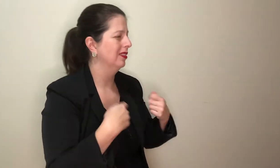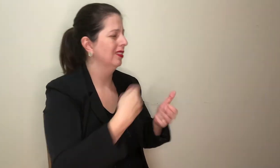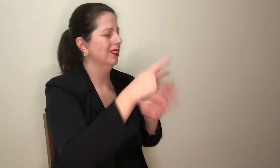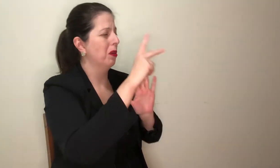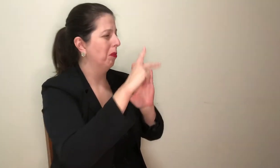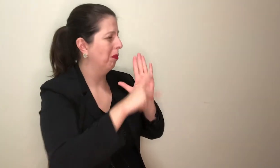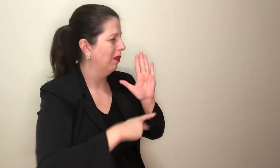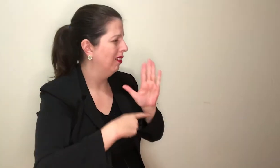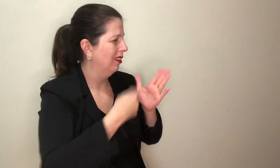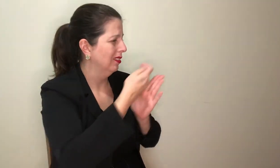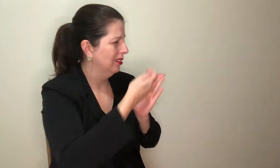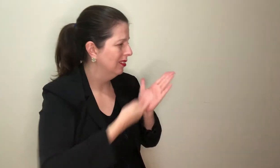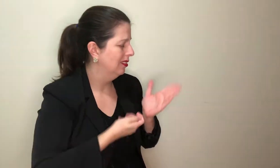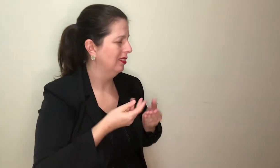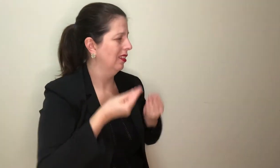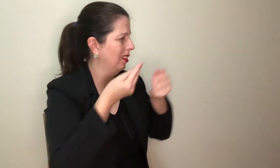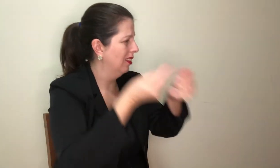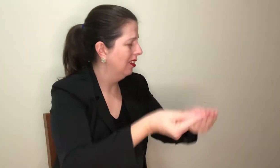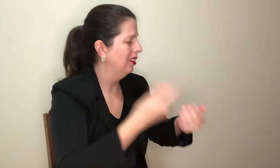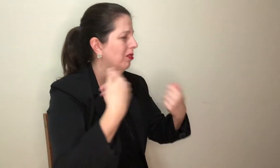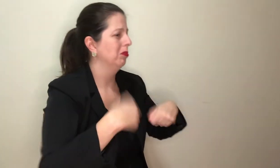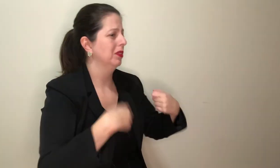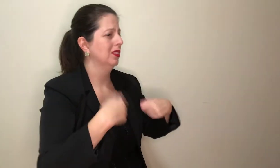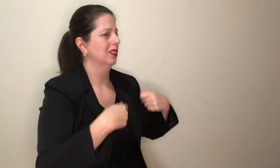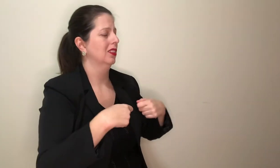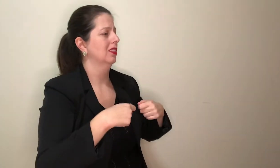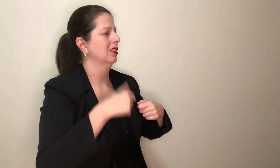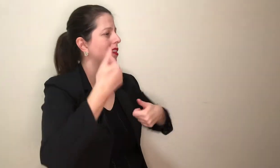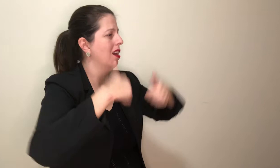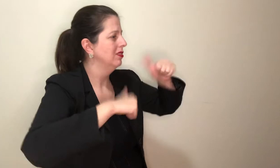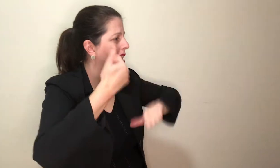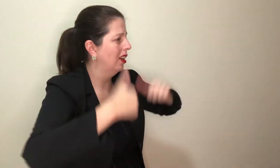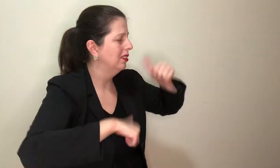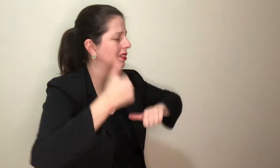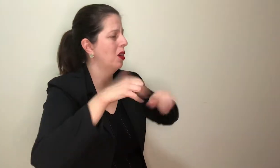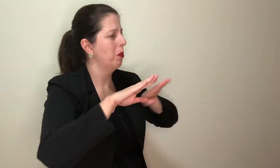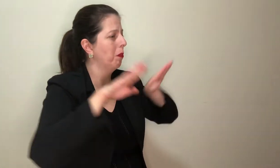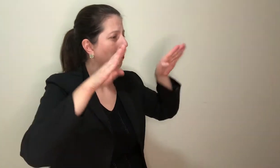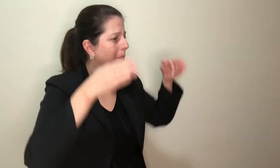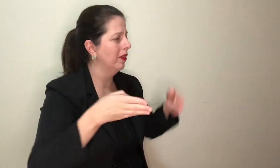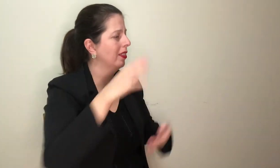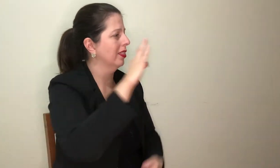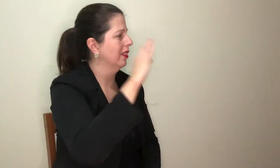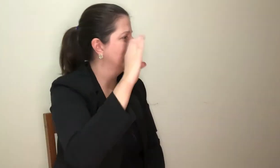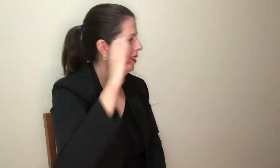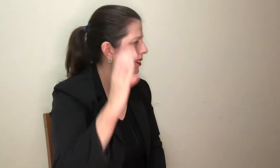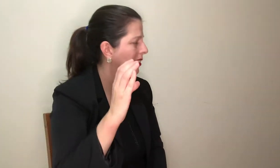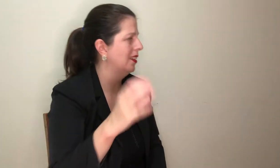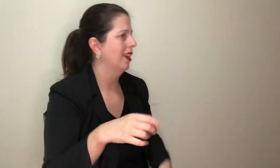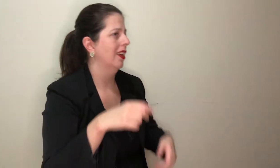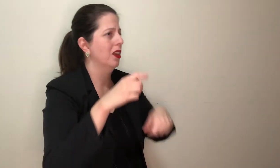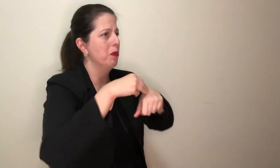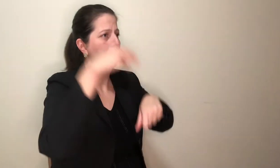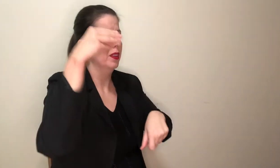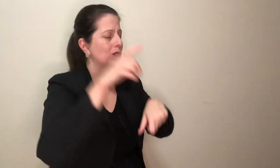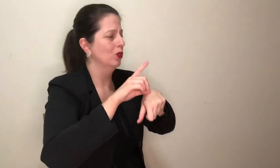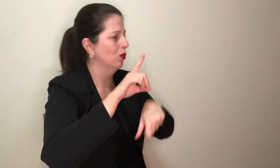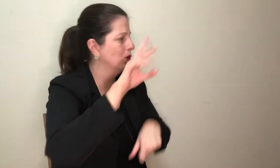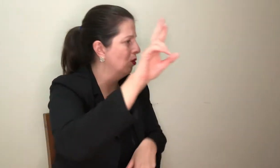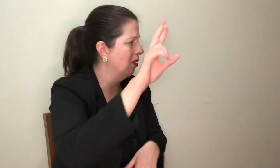de TCC, de mestrado, banca de doutorado, corrigir prova de alunos ouvintes é em